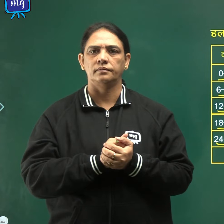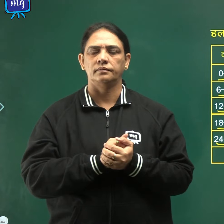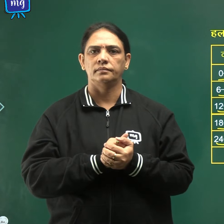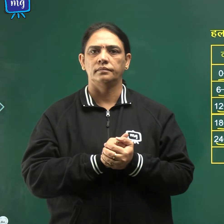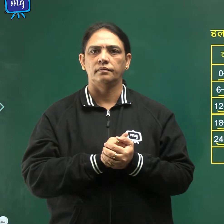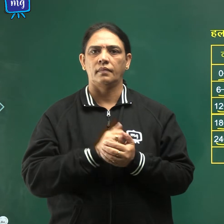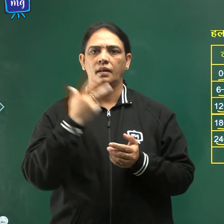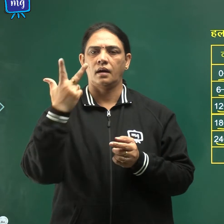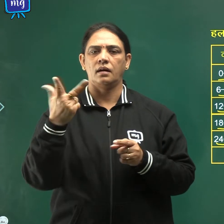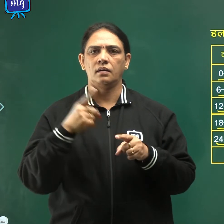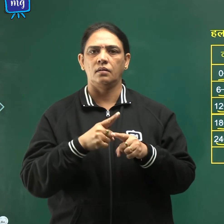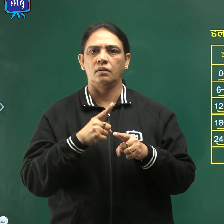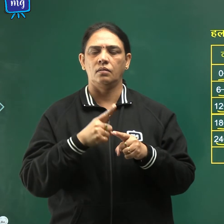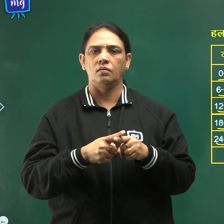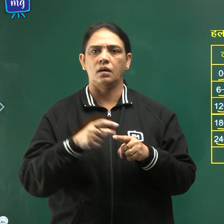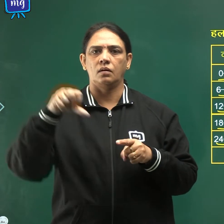8 गुणा 9